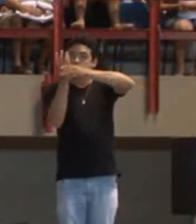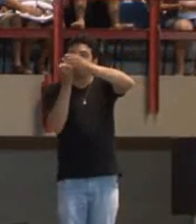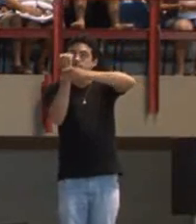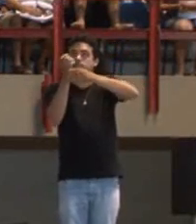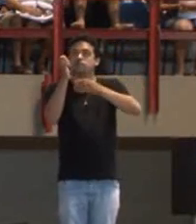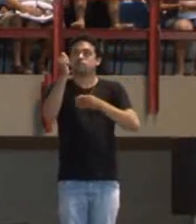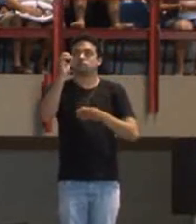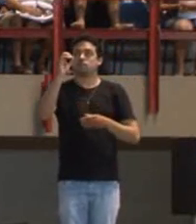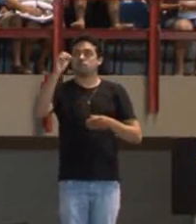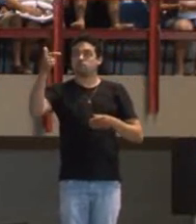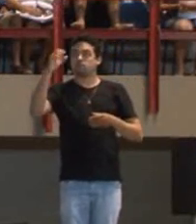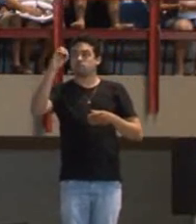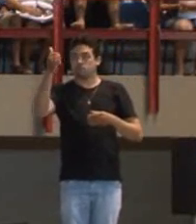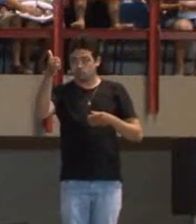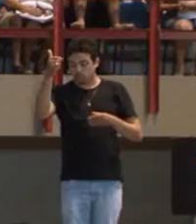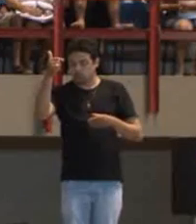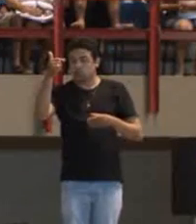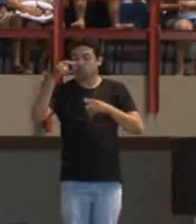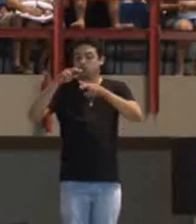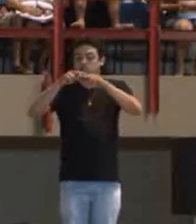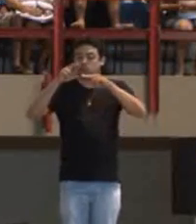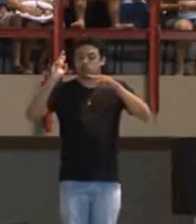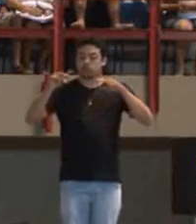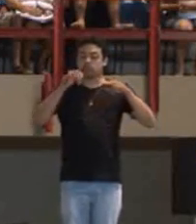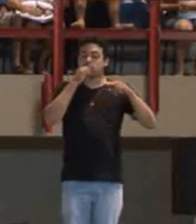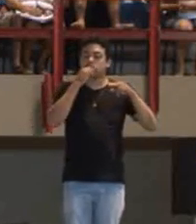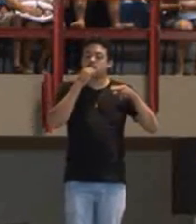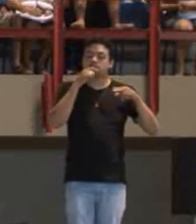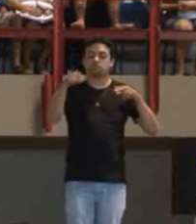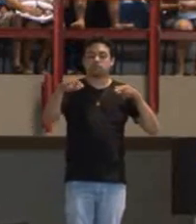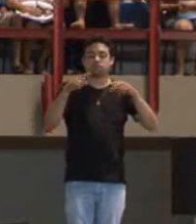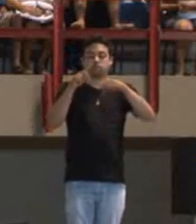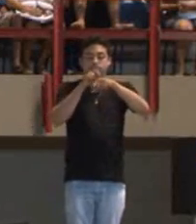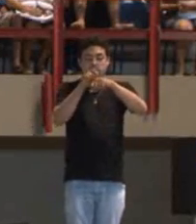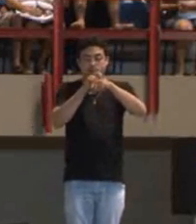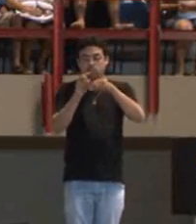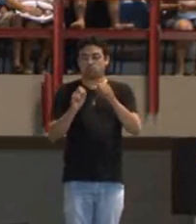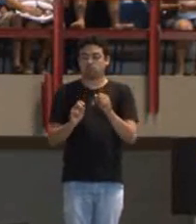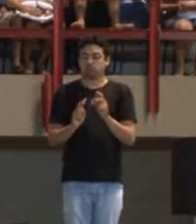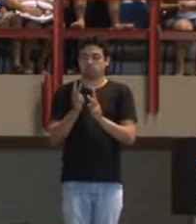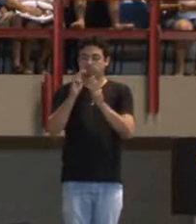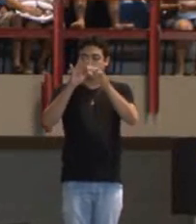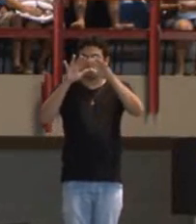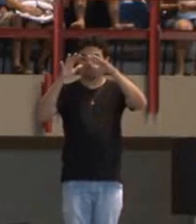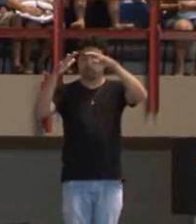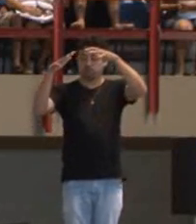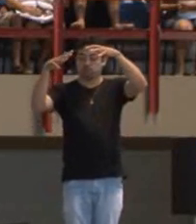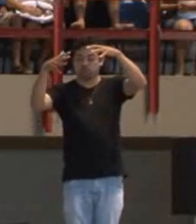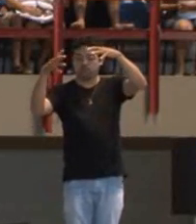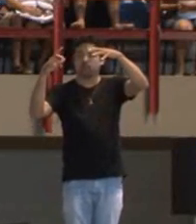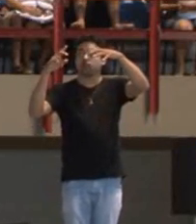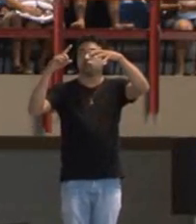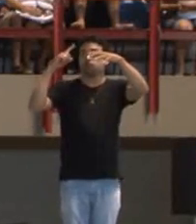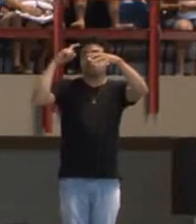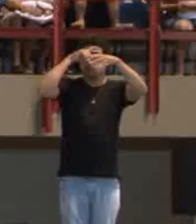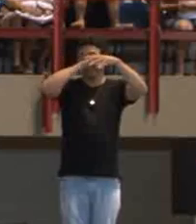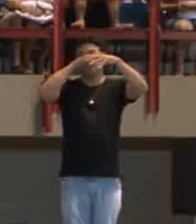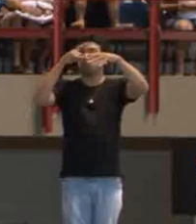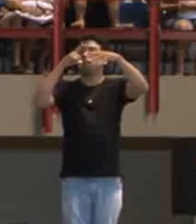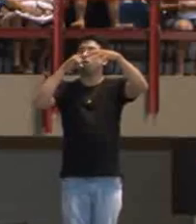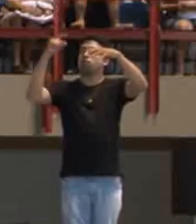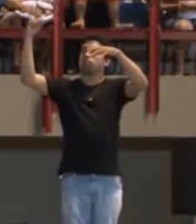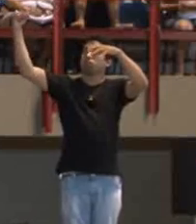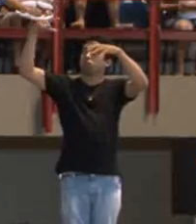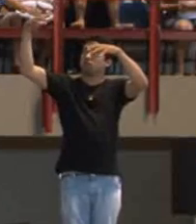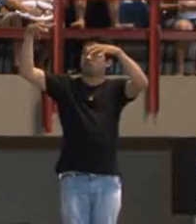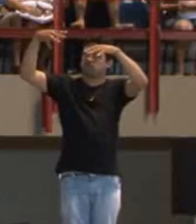Então, esse petróleo na superfície do ambiente marinho dificulta a entrada de luz, prejudicando o